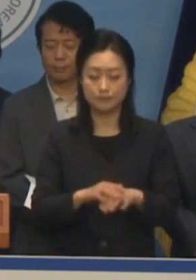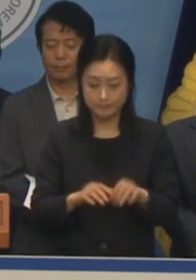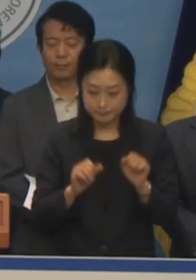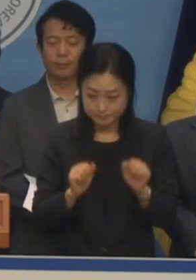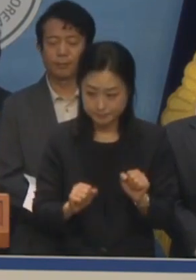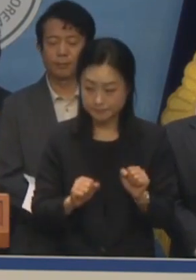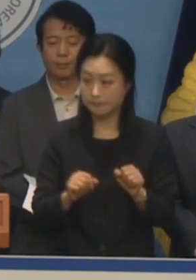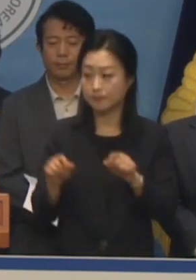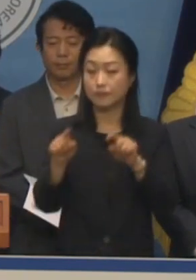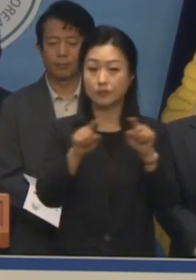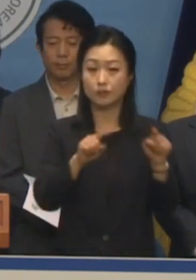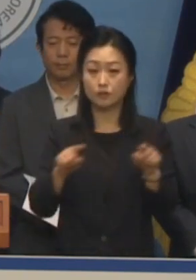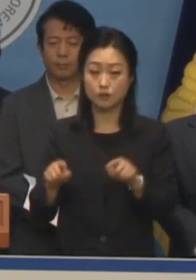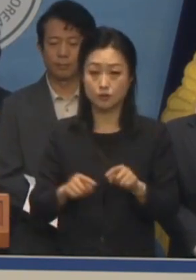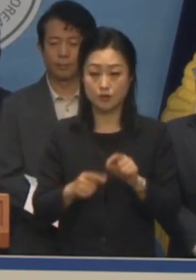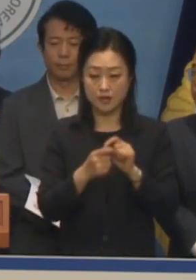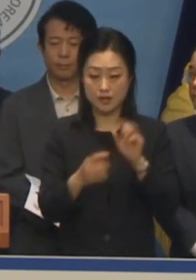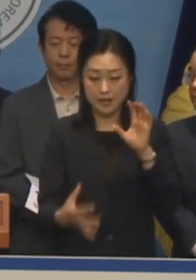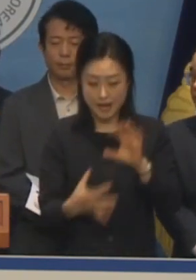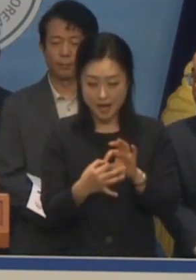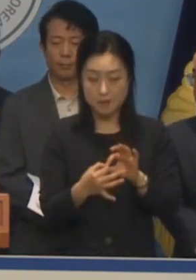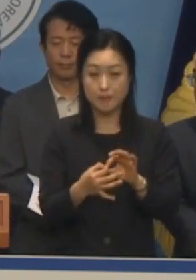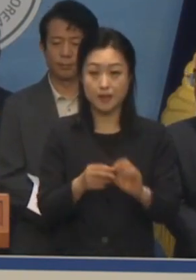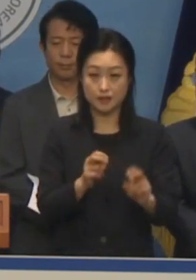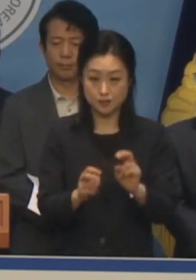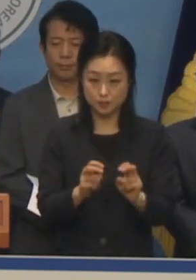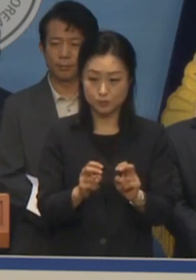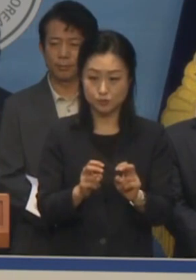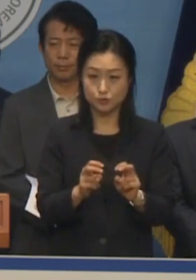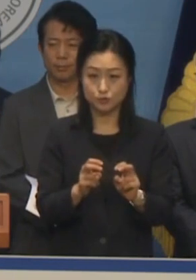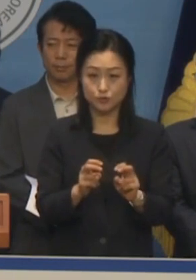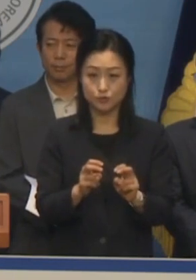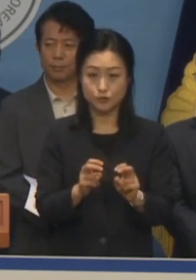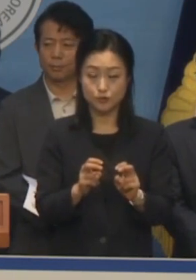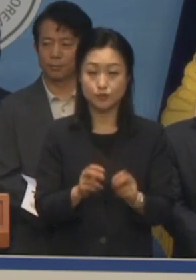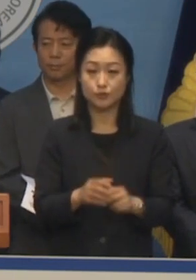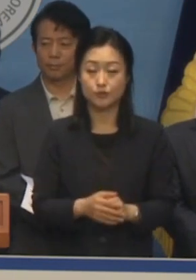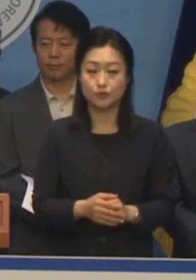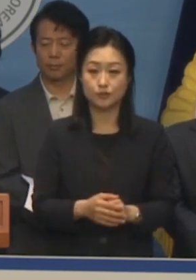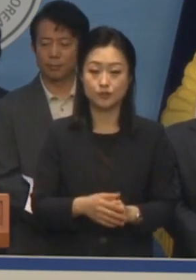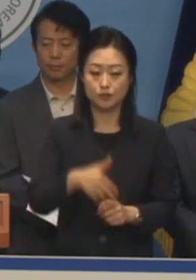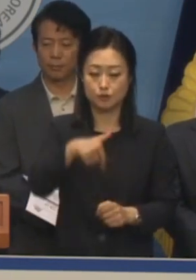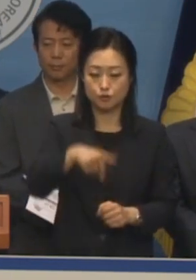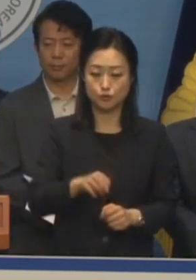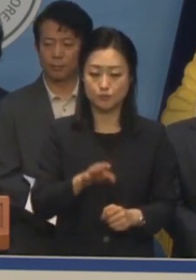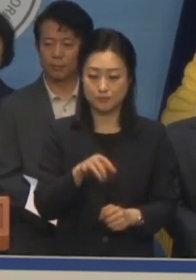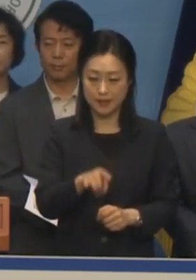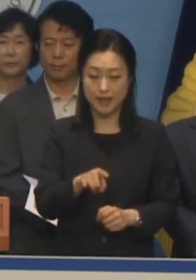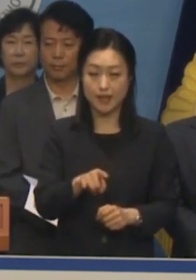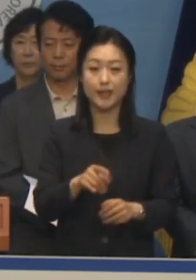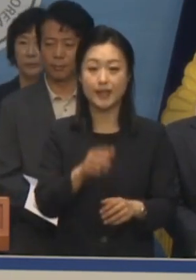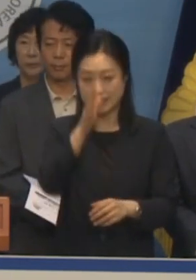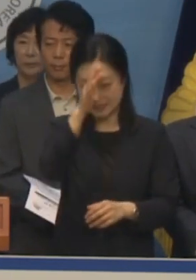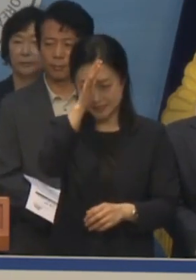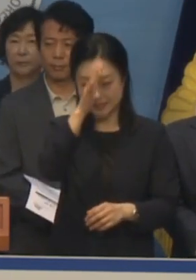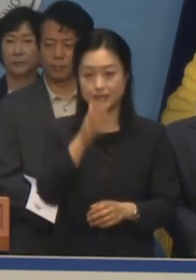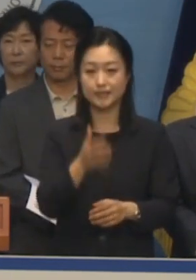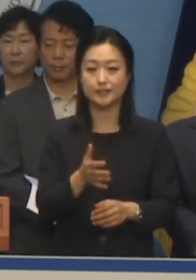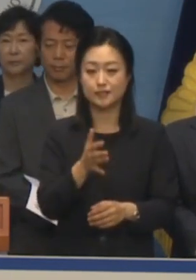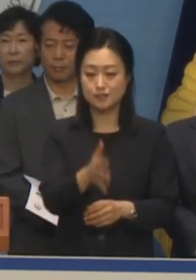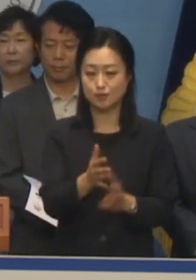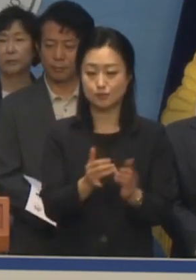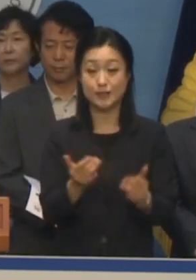안녕하세요. 전국 가맹점주협의회 소속 굽네치킨 가맹점주회 회장 피세준입니다. 최근 몇 년 동안